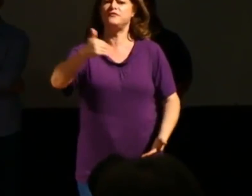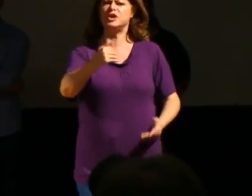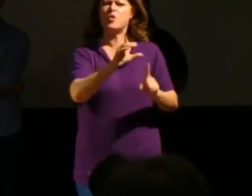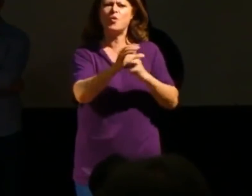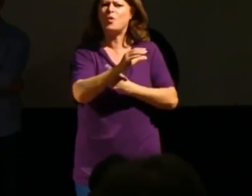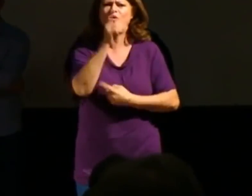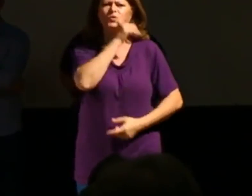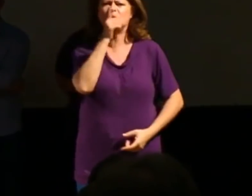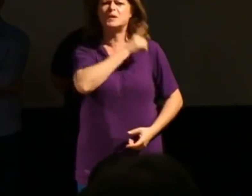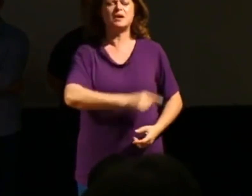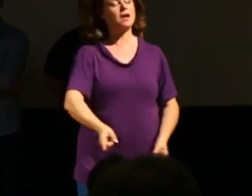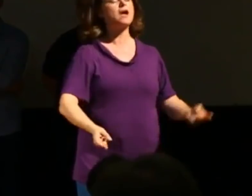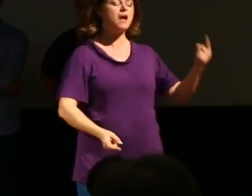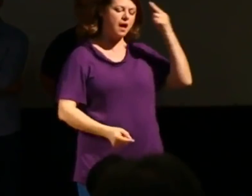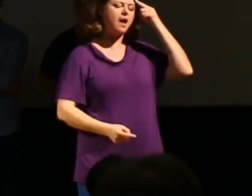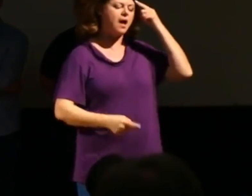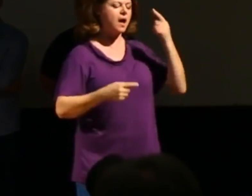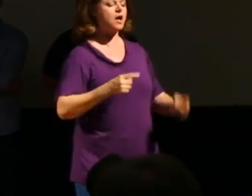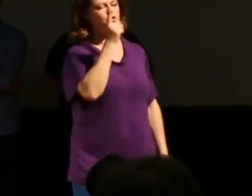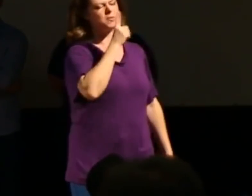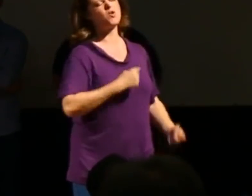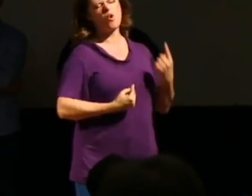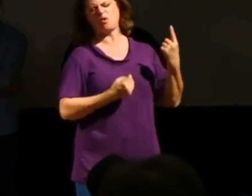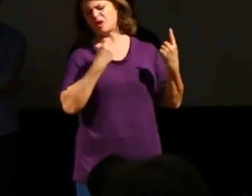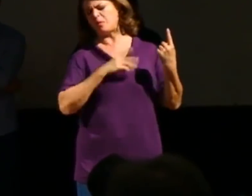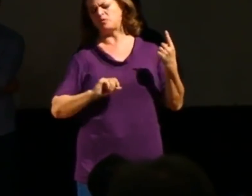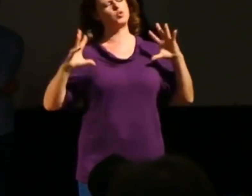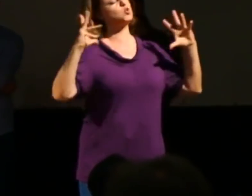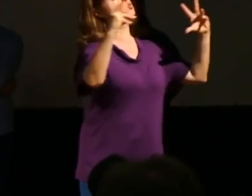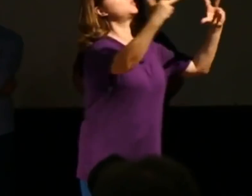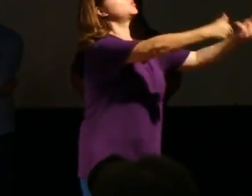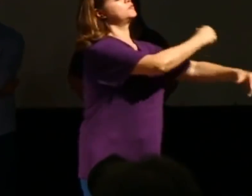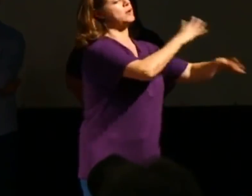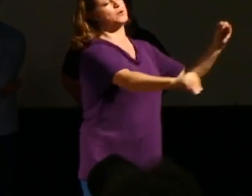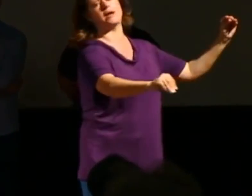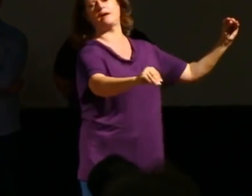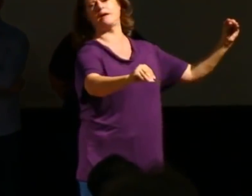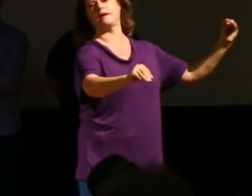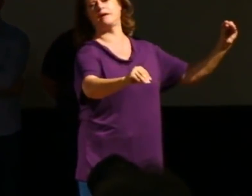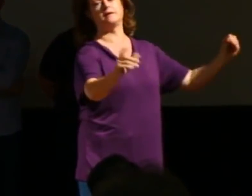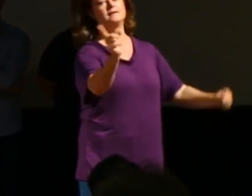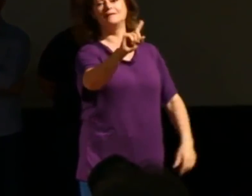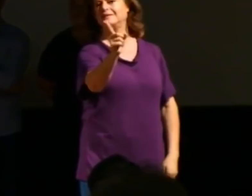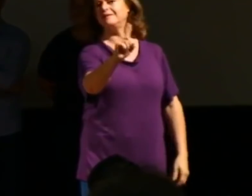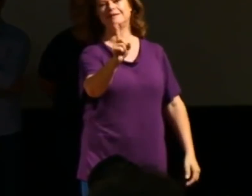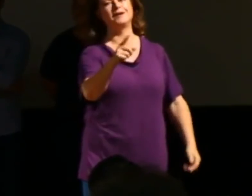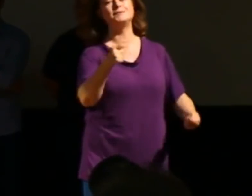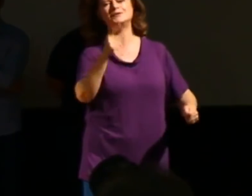que tudo vai se resolver nesse domingo. Ele quer te chamar para perto, Ele quer ser um em carne